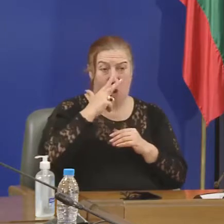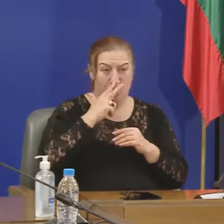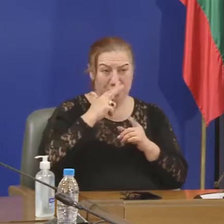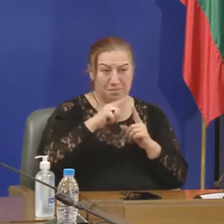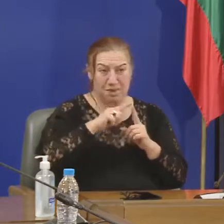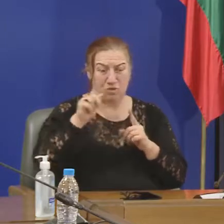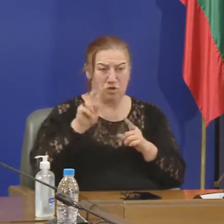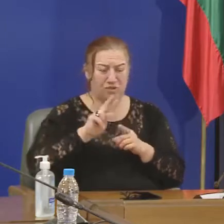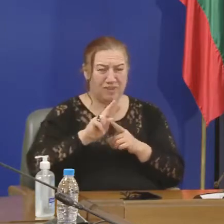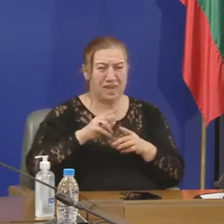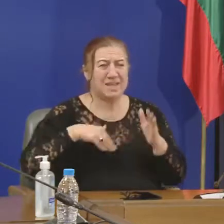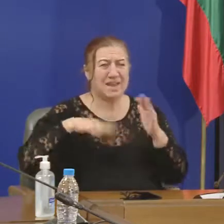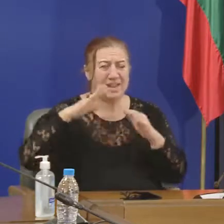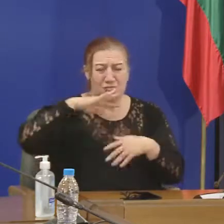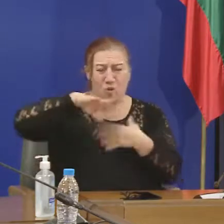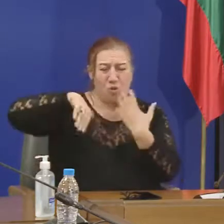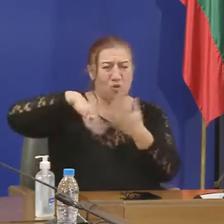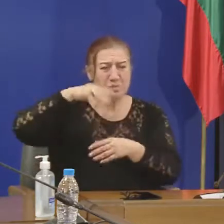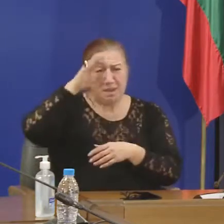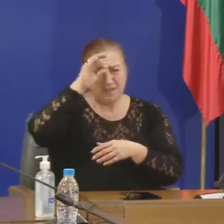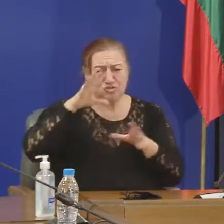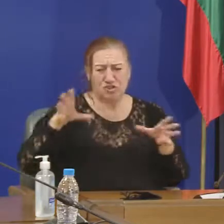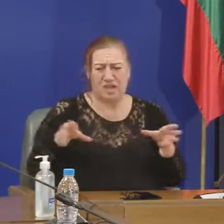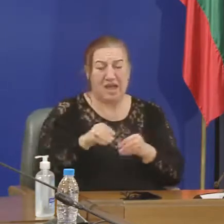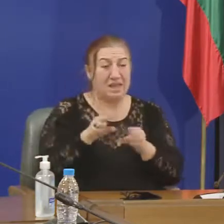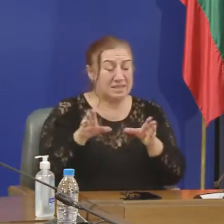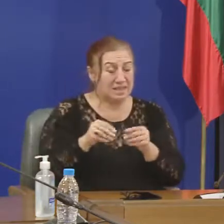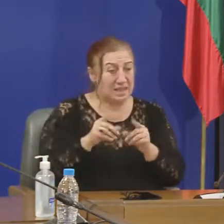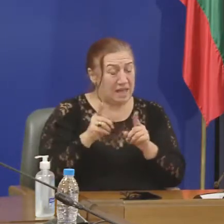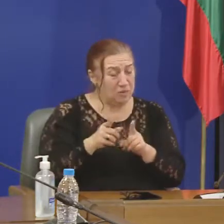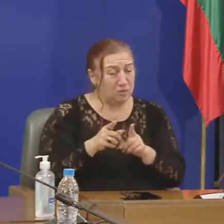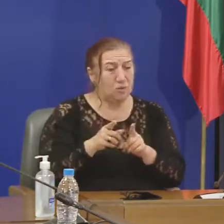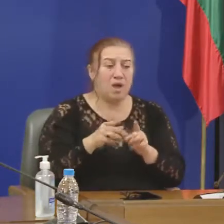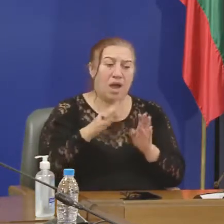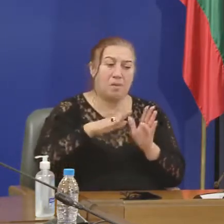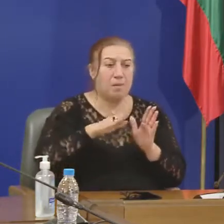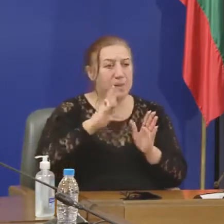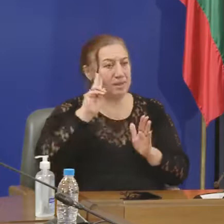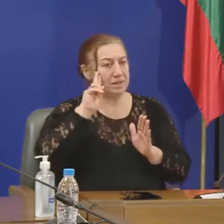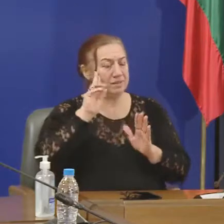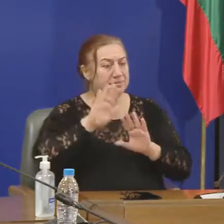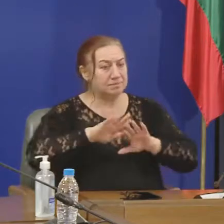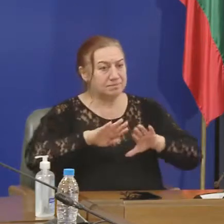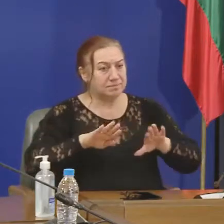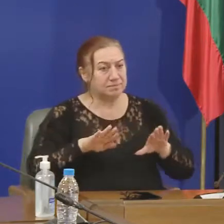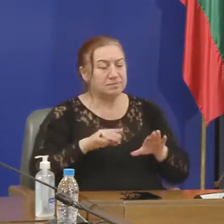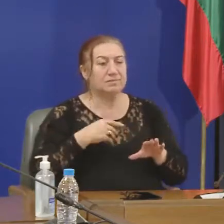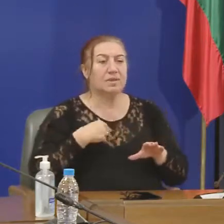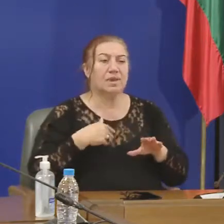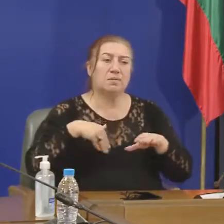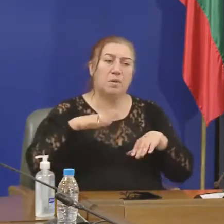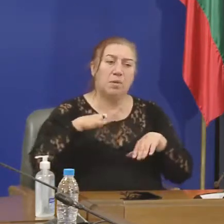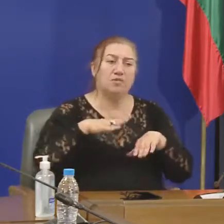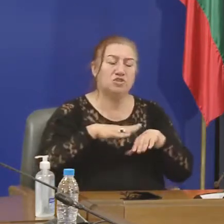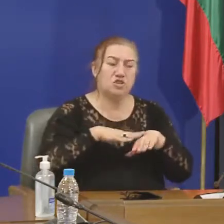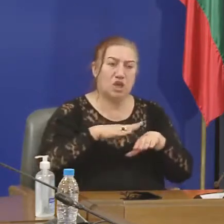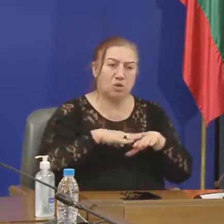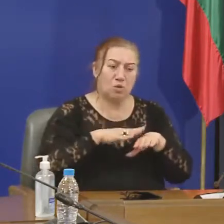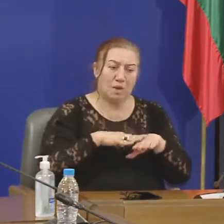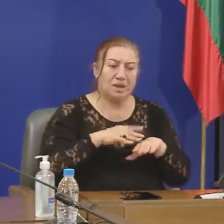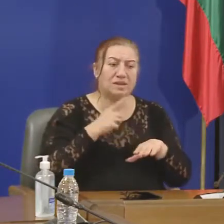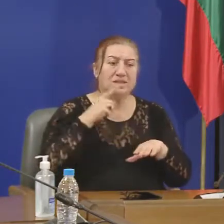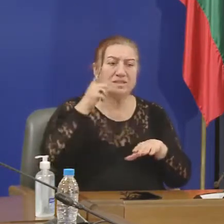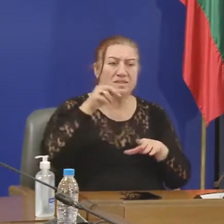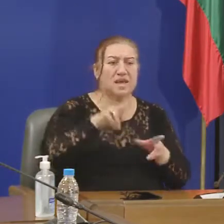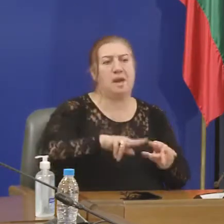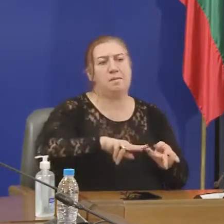от паралелки. Още един аргумент за това, защо гимназиален етап е по-трудно. Има повече аргументи за преминаване на обучение